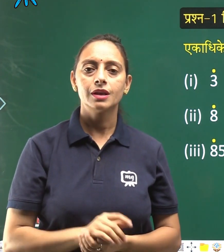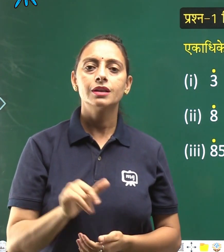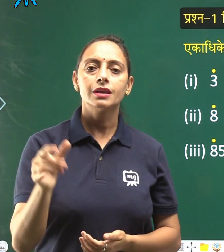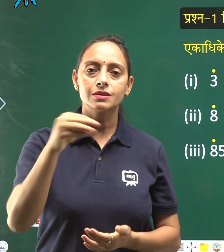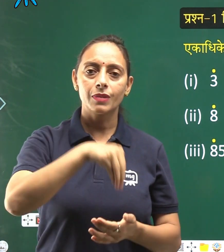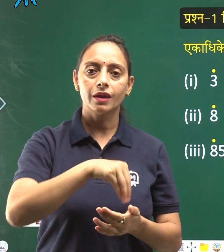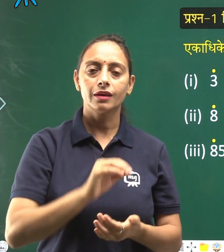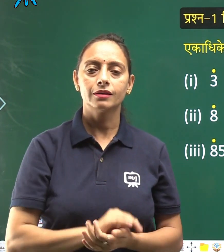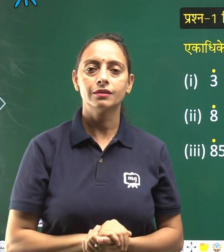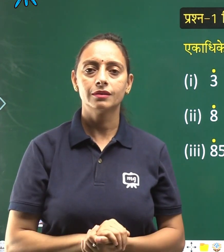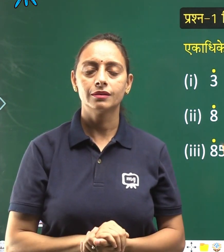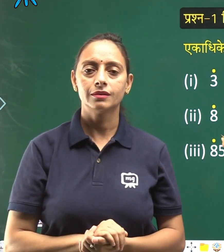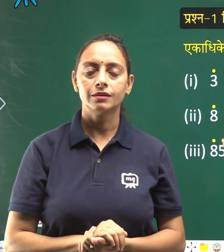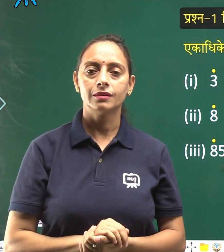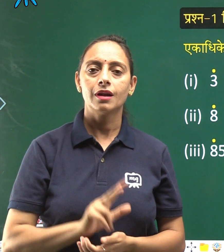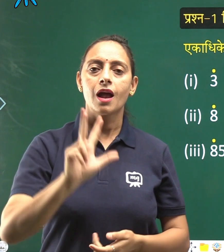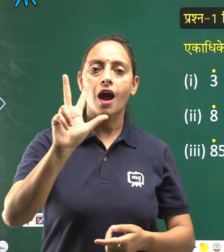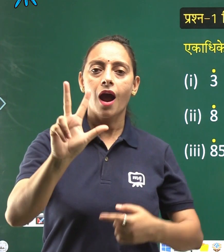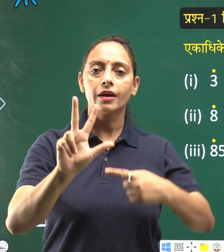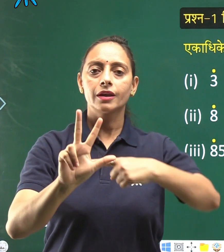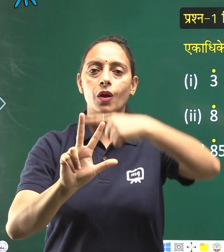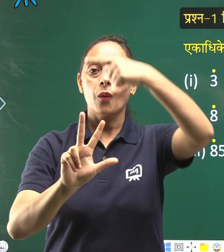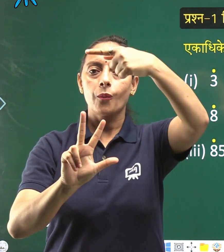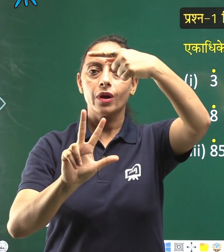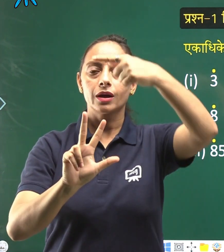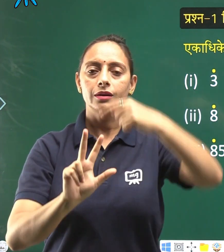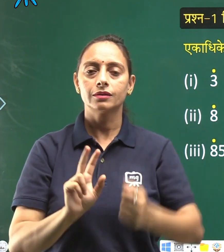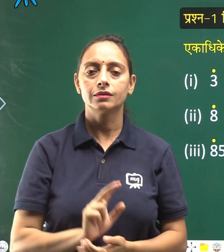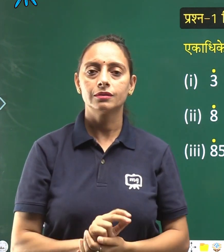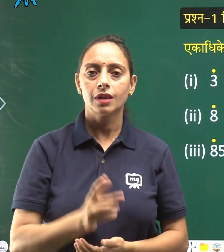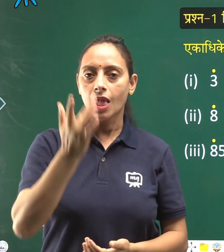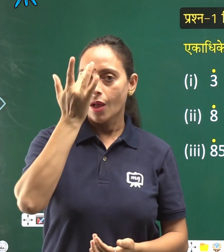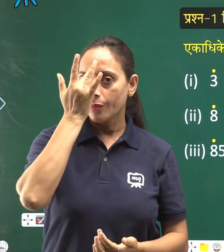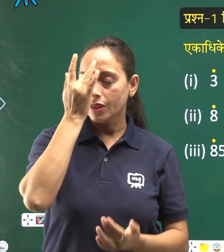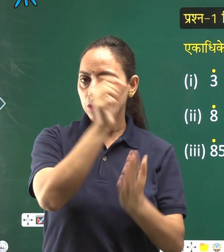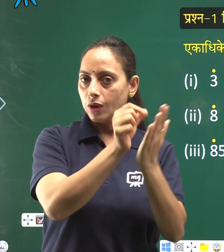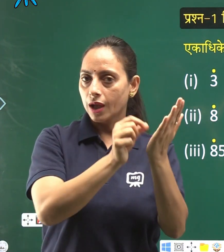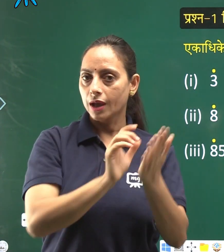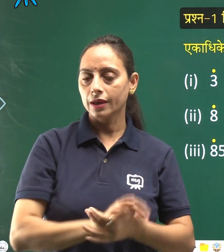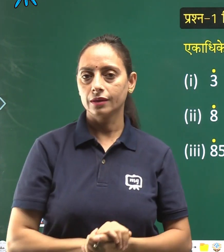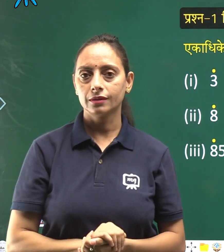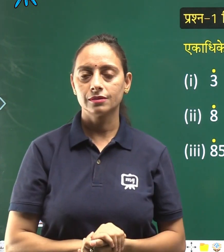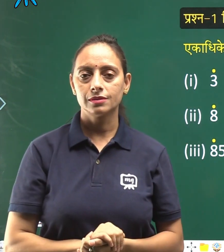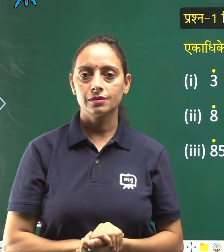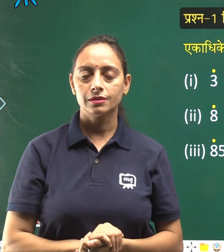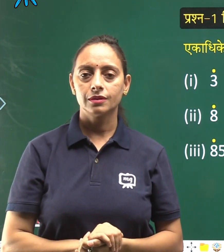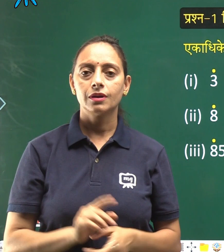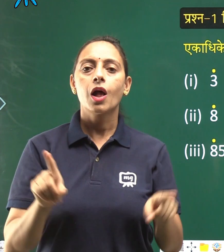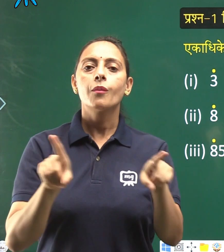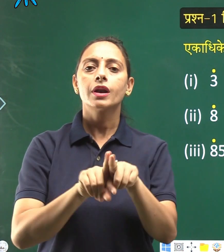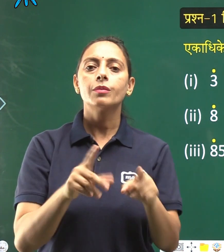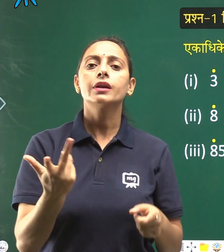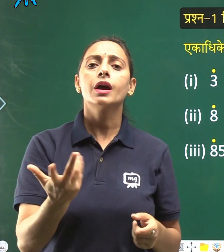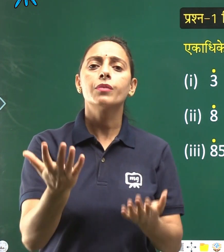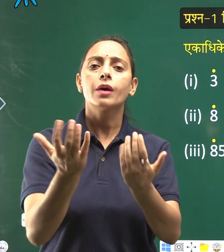जिसमें 8 के ऊपर बिंदु लगा हुआ है बराबर क्या